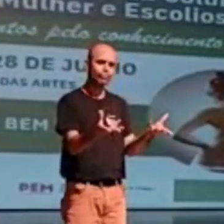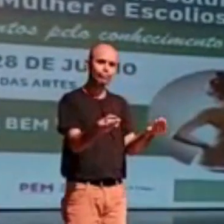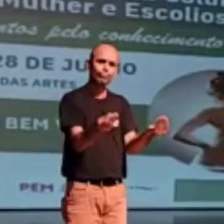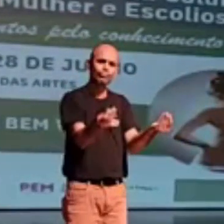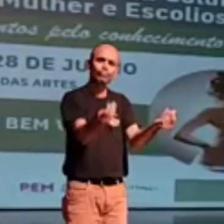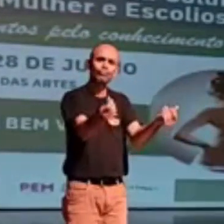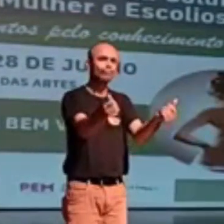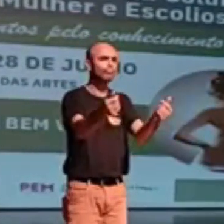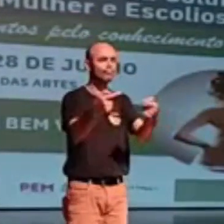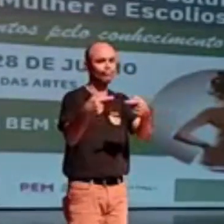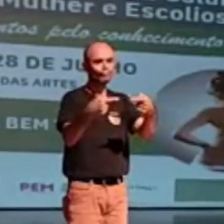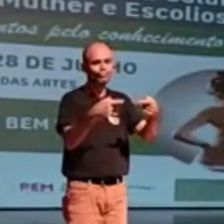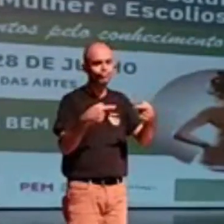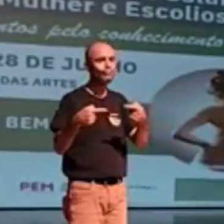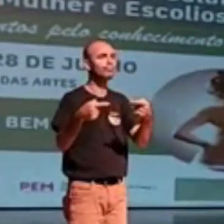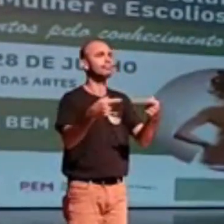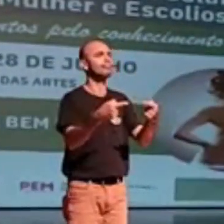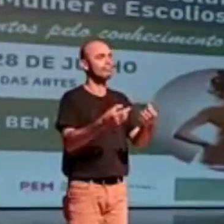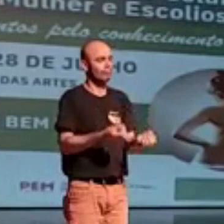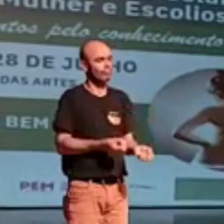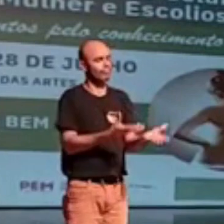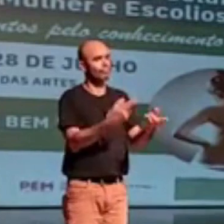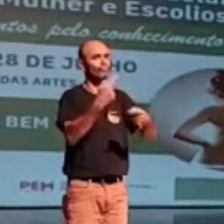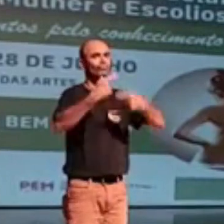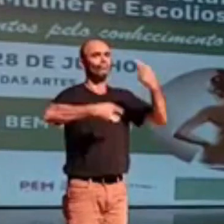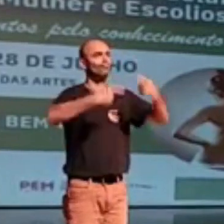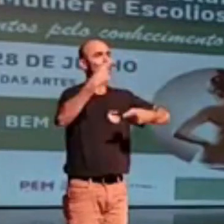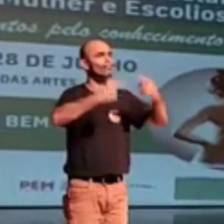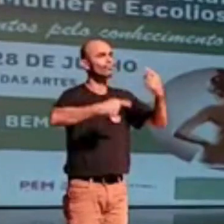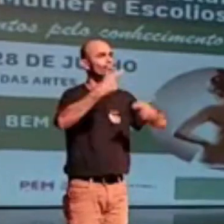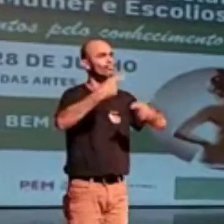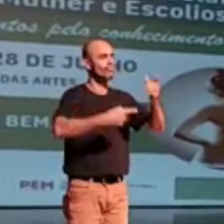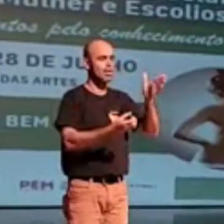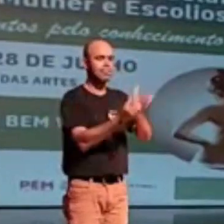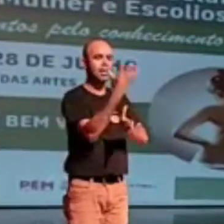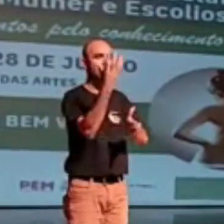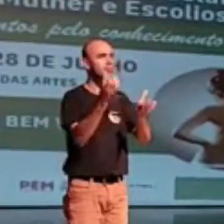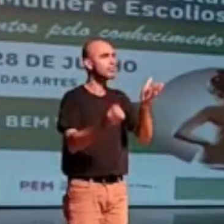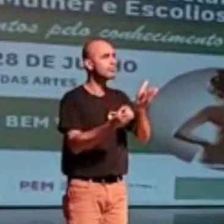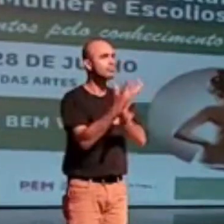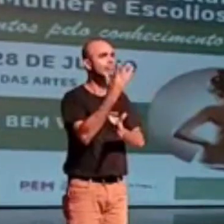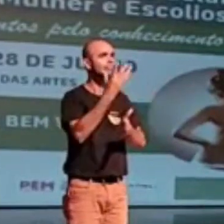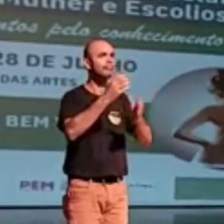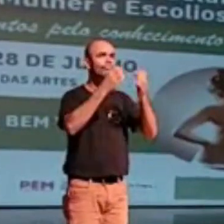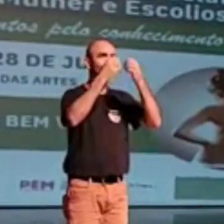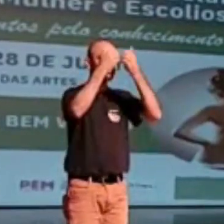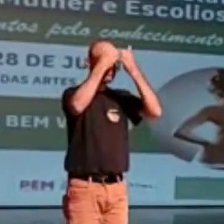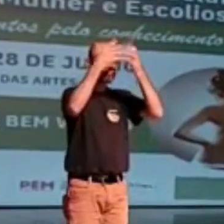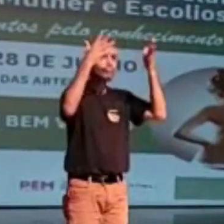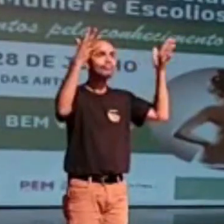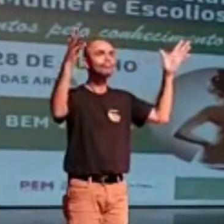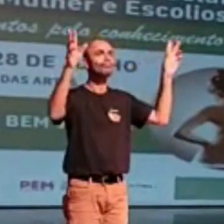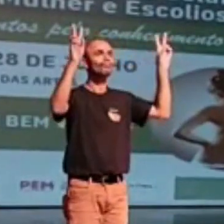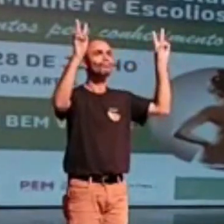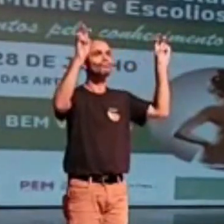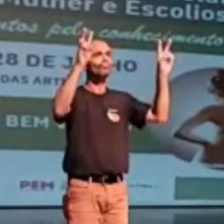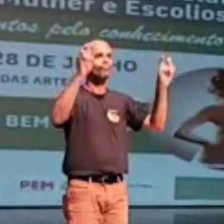nossas discussões, proporcionando debates produtivos e ampliando a compreensão de todos sobre o